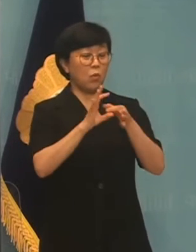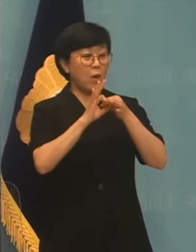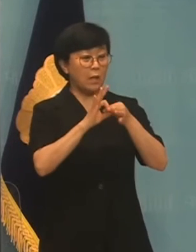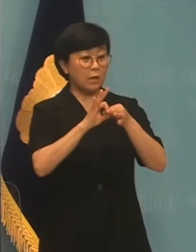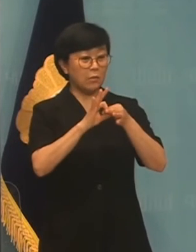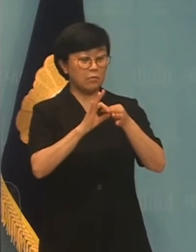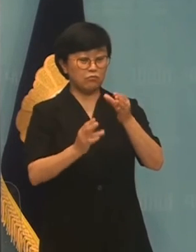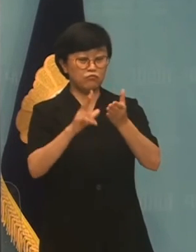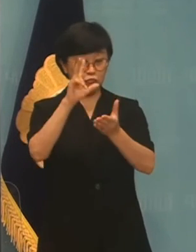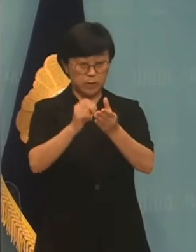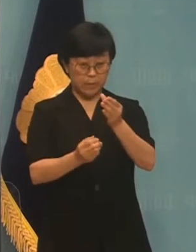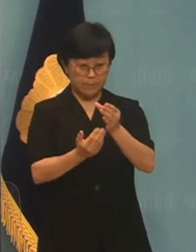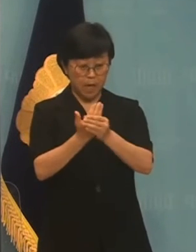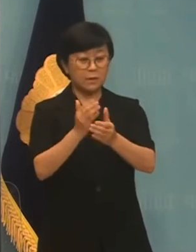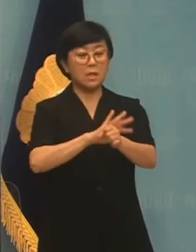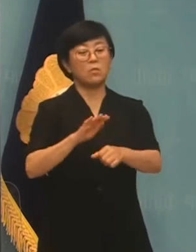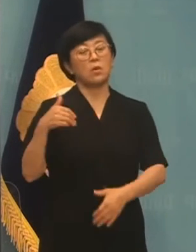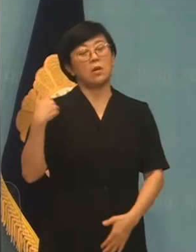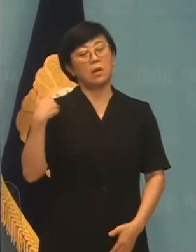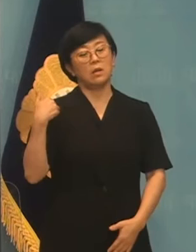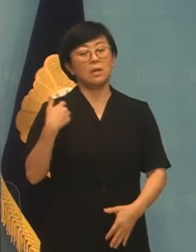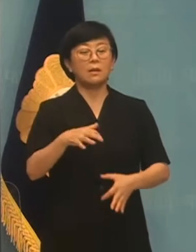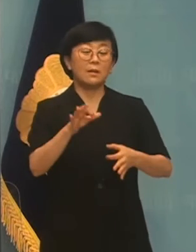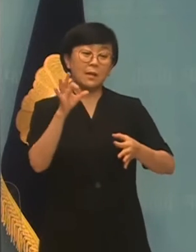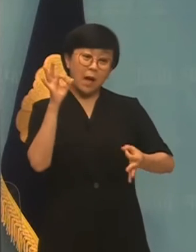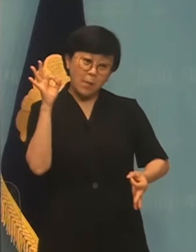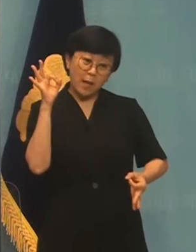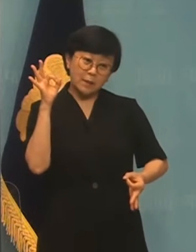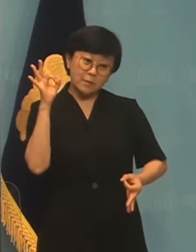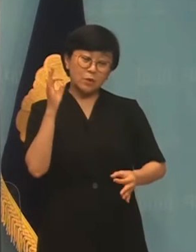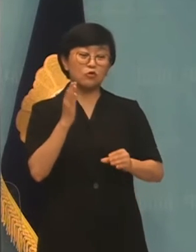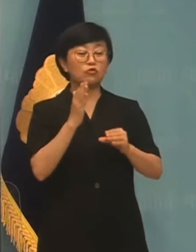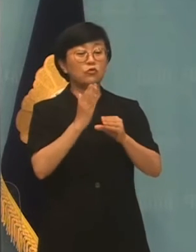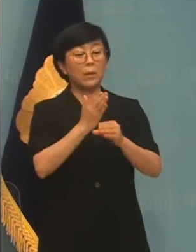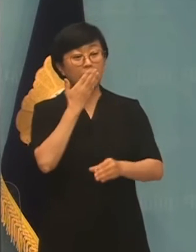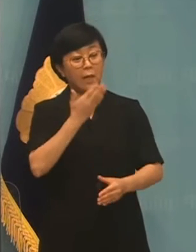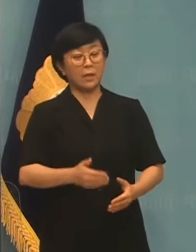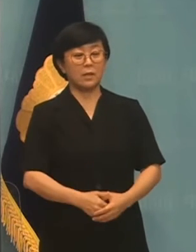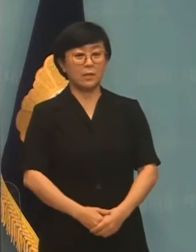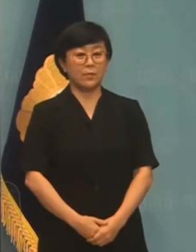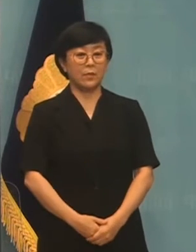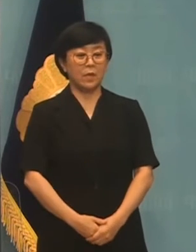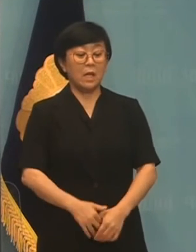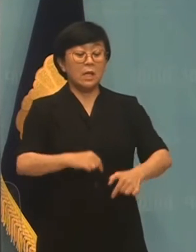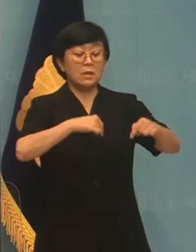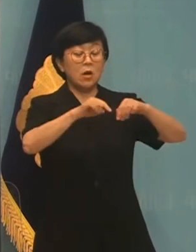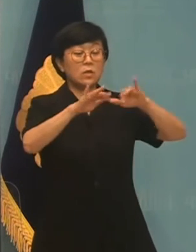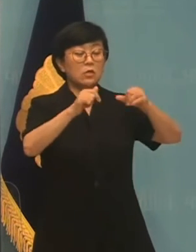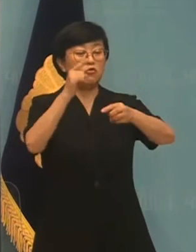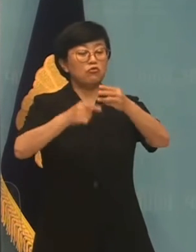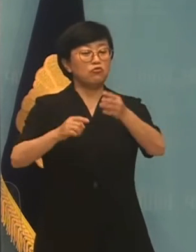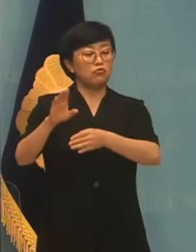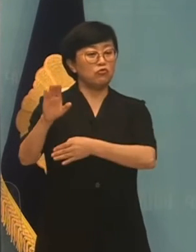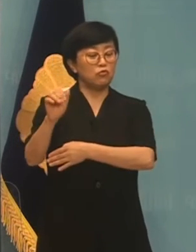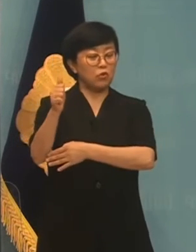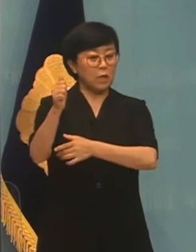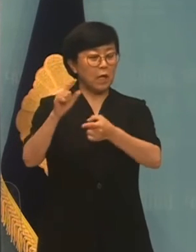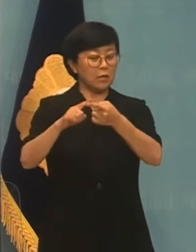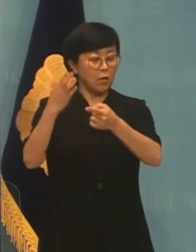논란 발언, 잘 모를 때는 가만히 있으면 중간이라도 갑니다. 정치인 윤석열의